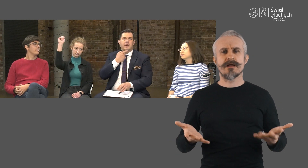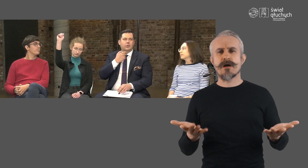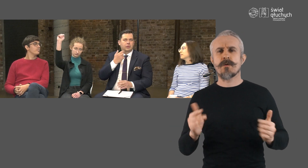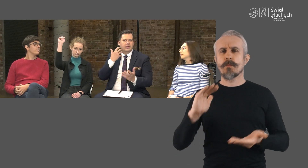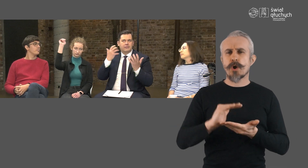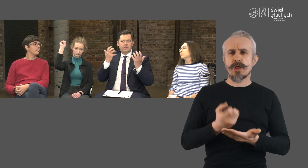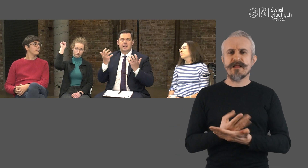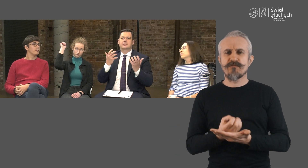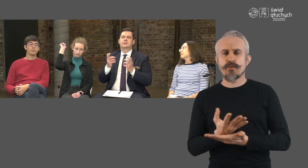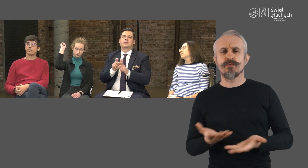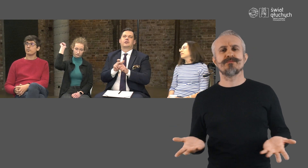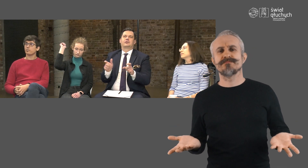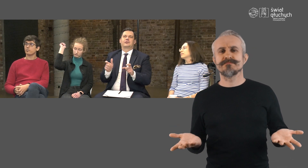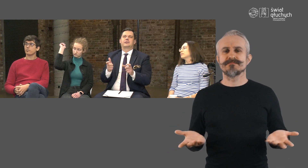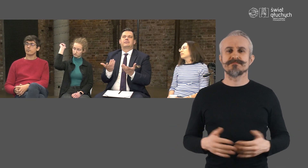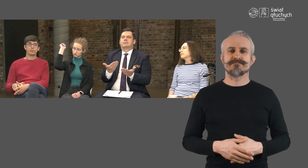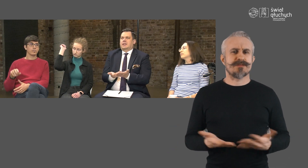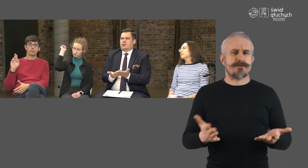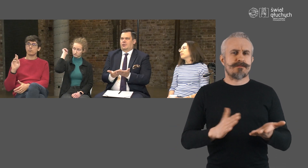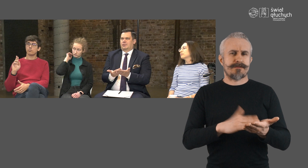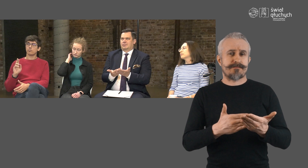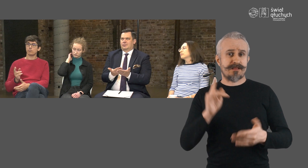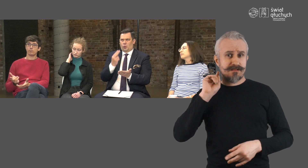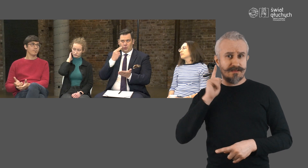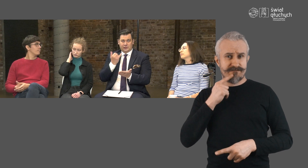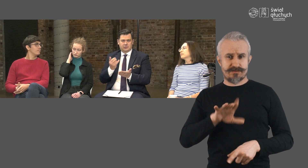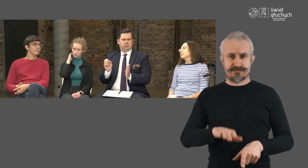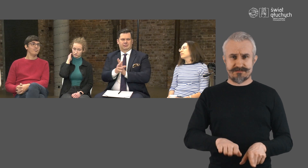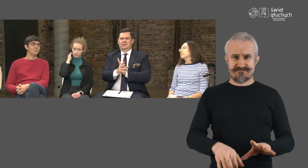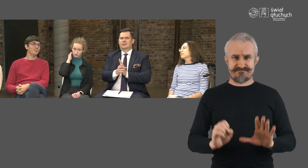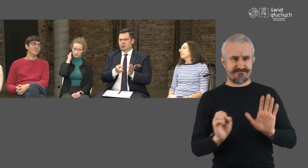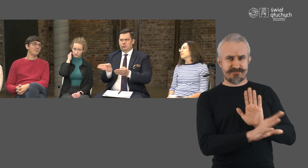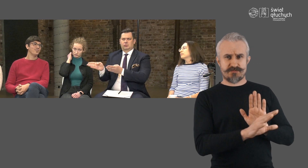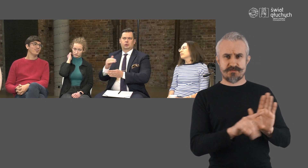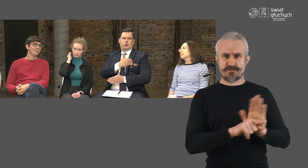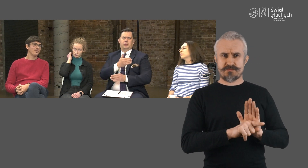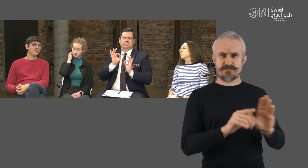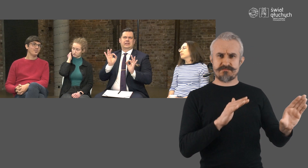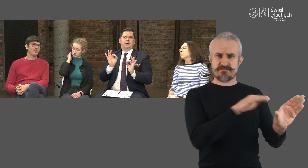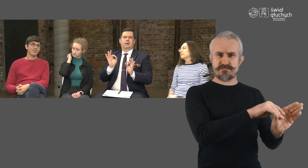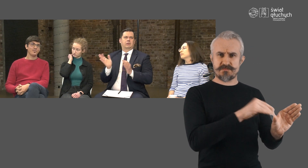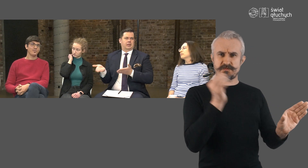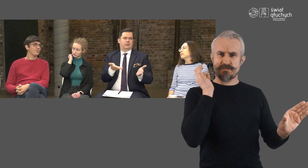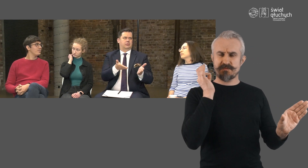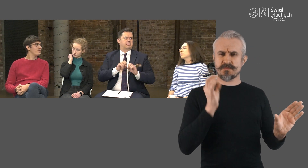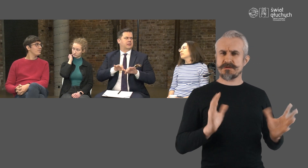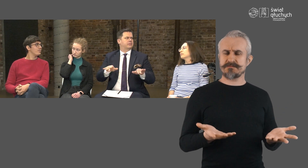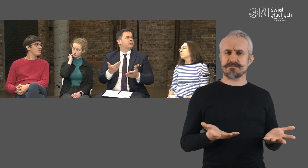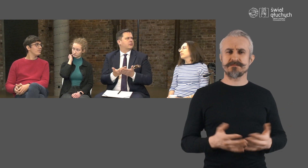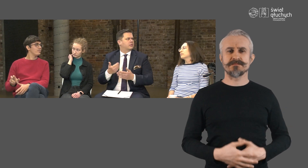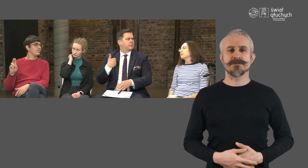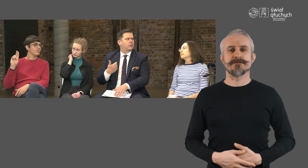Czy brakuje im informacji? Dlaczego? Dlaczego jest taki powód, że jeżeli rodzi się głuche dziecko, to idziemy